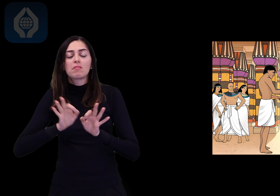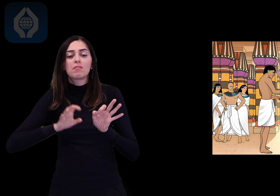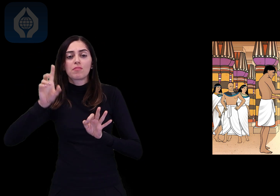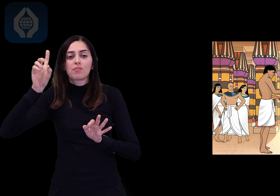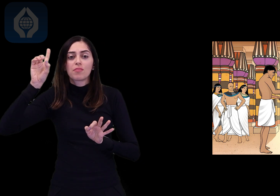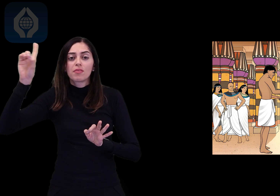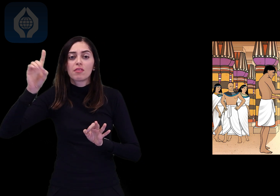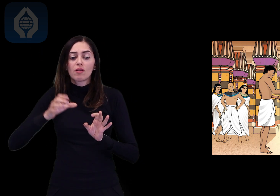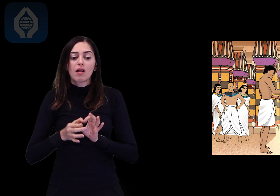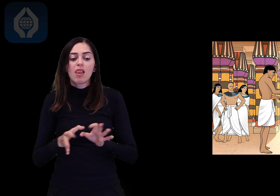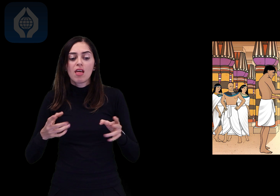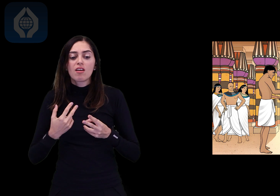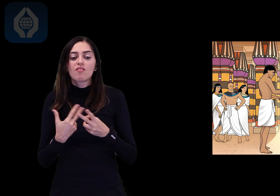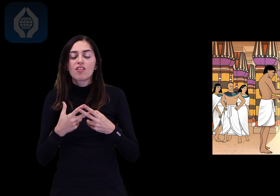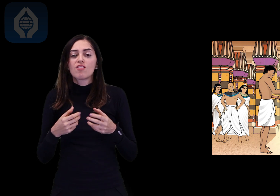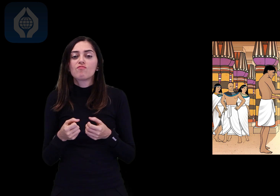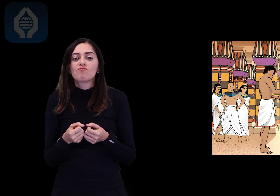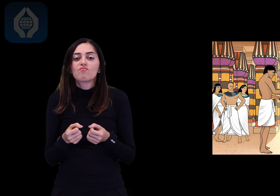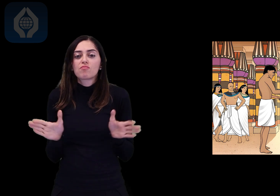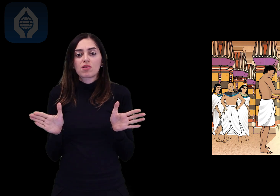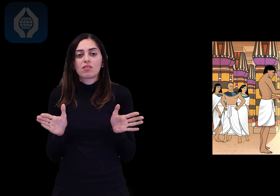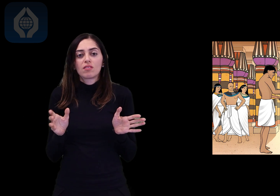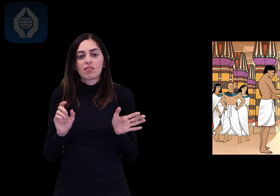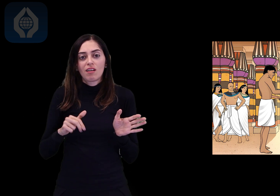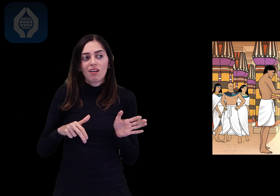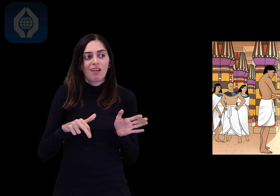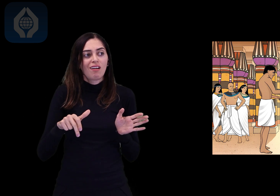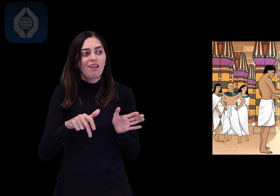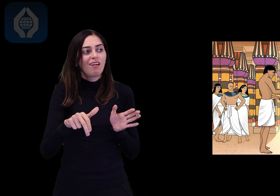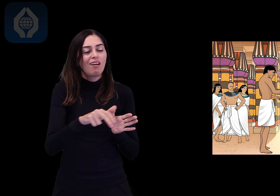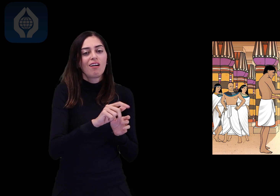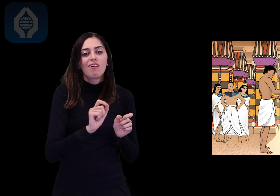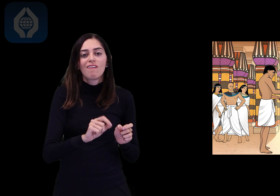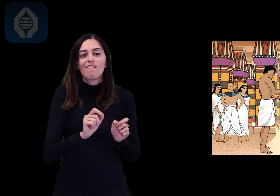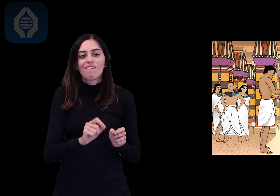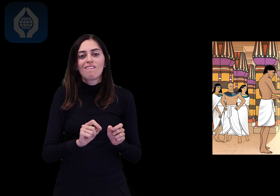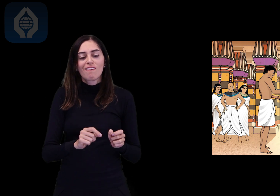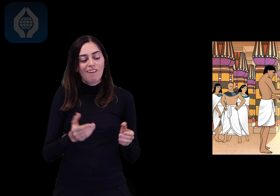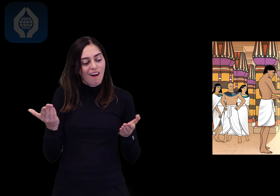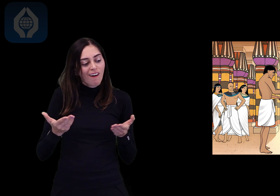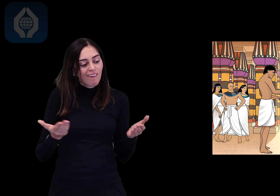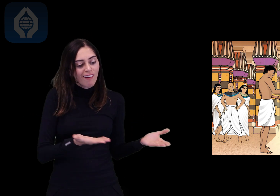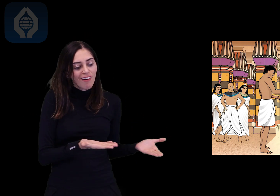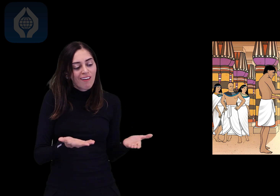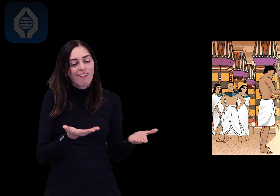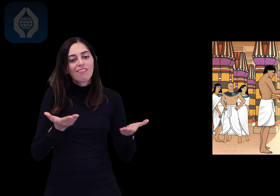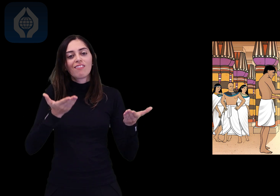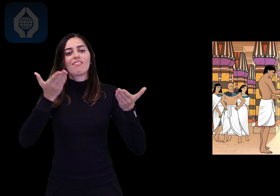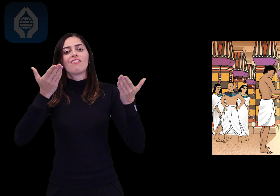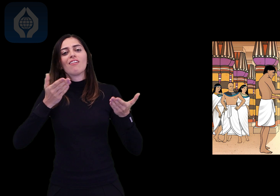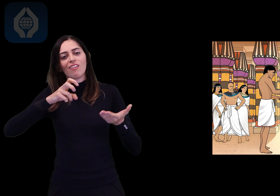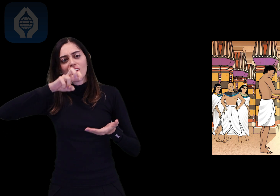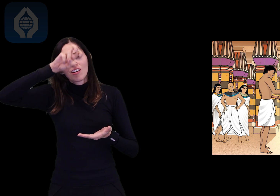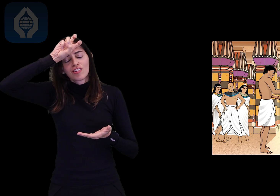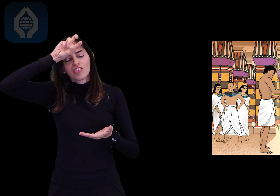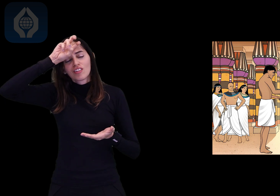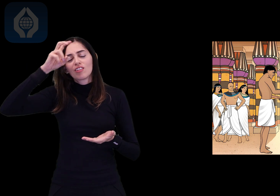da prisão, deu-lhe uma alta posição, exatamente como tinha mostrado a José através de sonhos quando ainda era